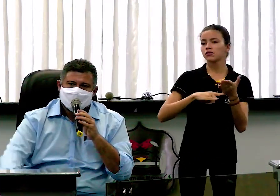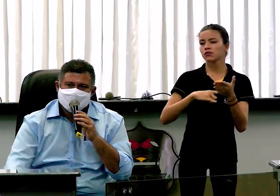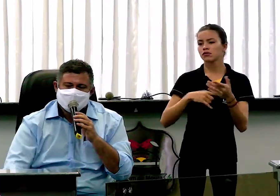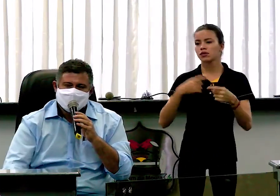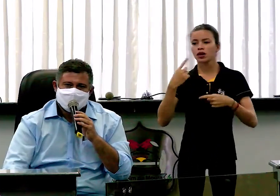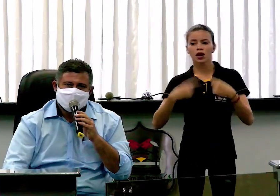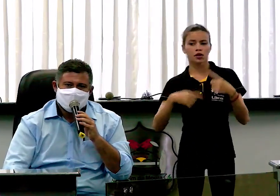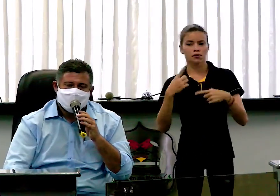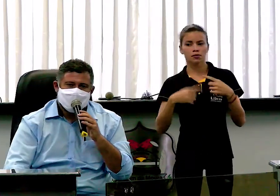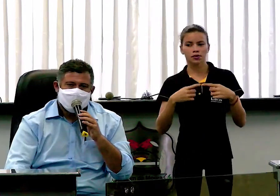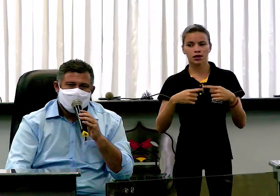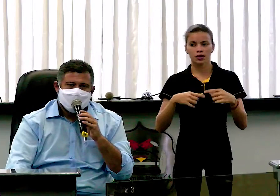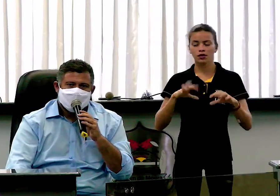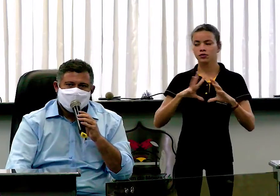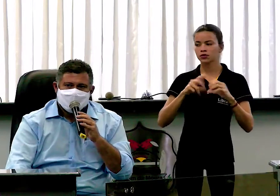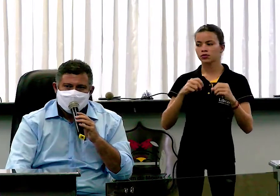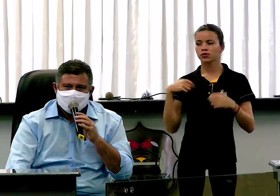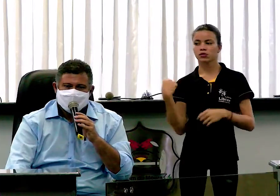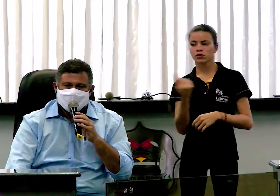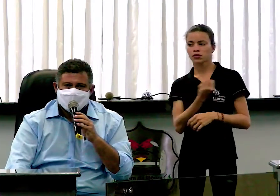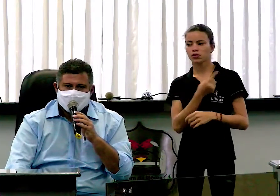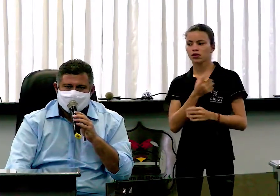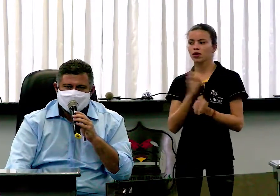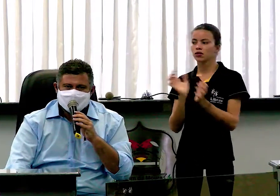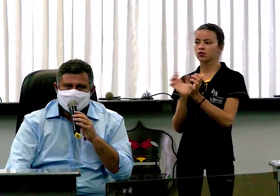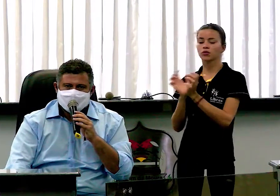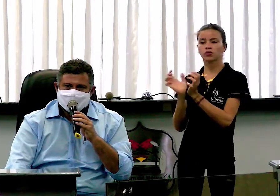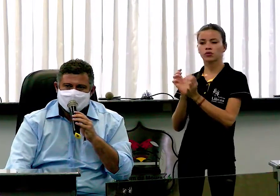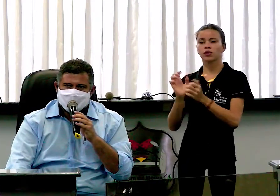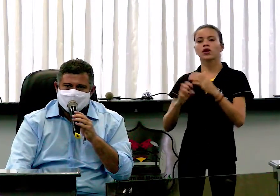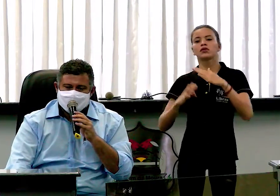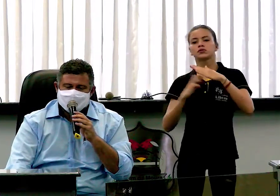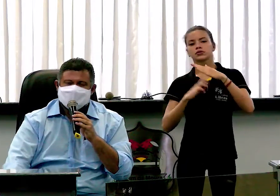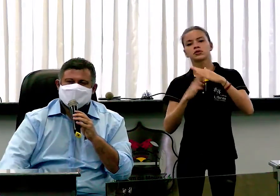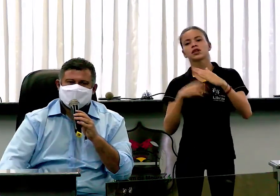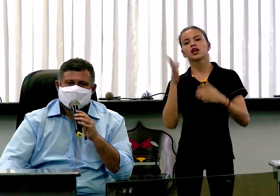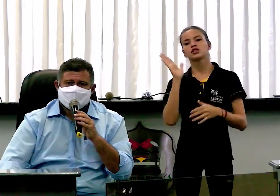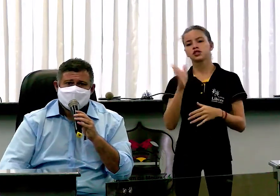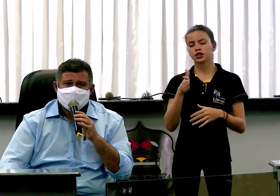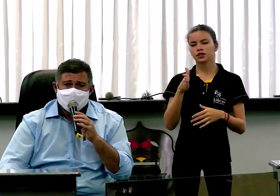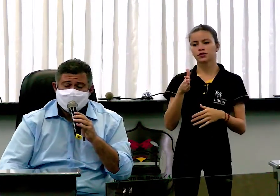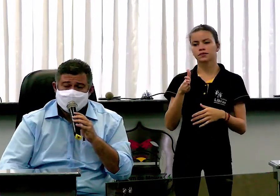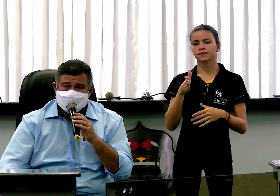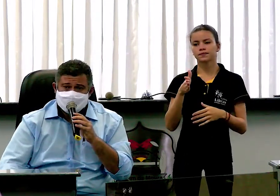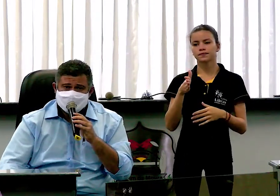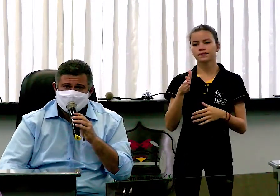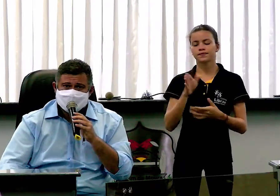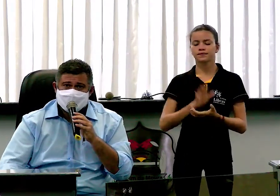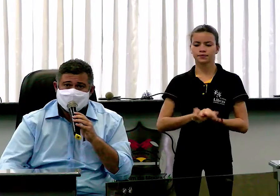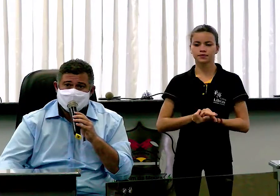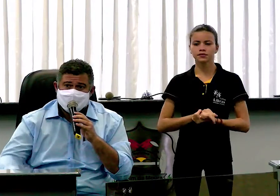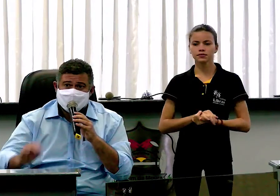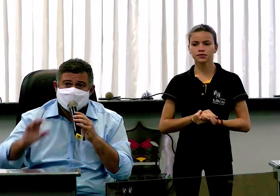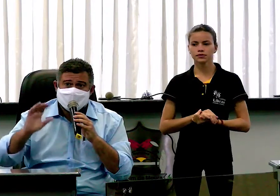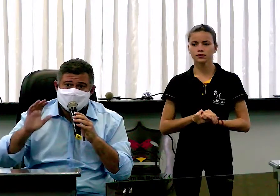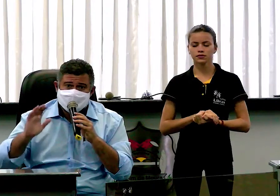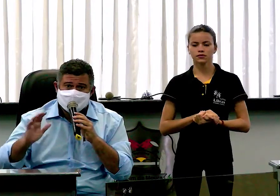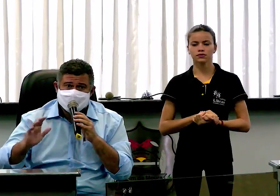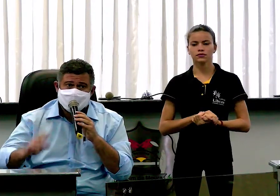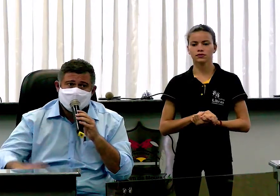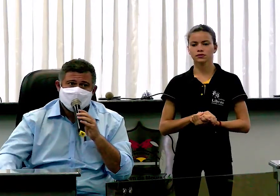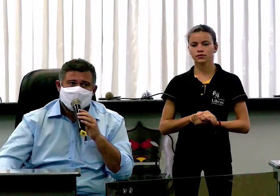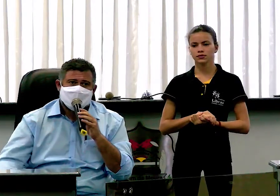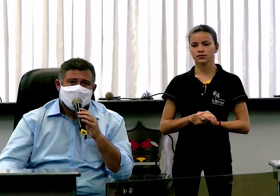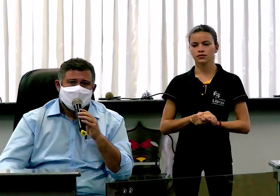trabalho e o compromisso que temos que a cumprir um prazo com relação ao fita da linha vicinal que é o